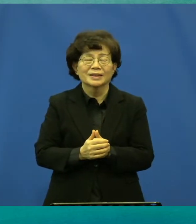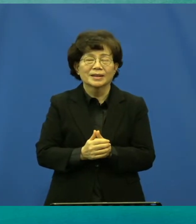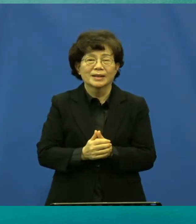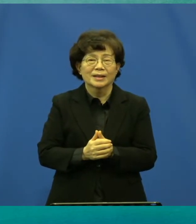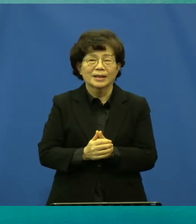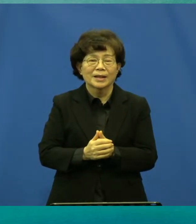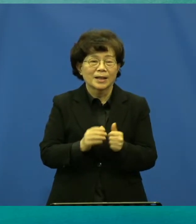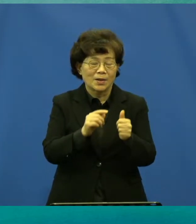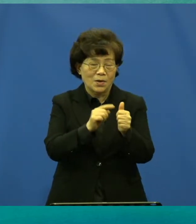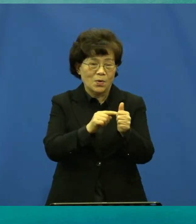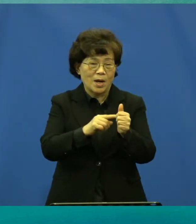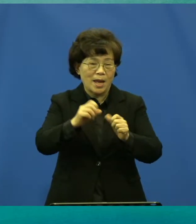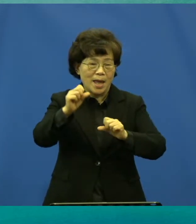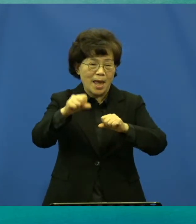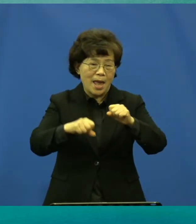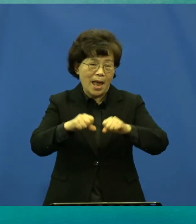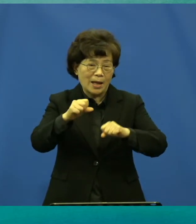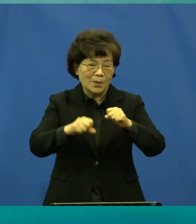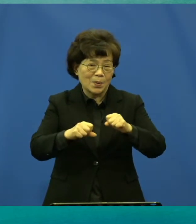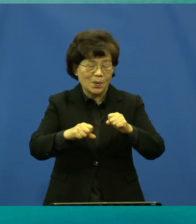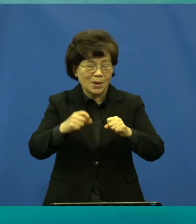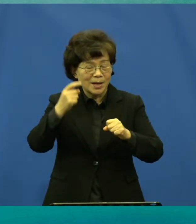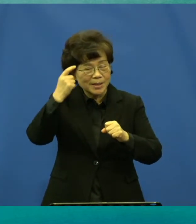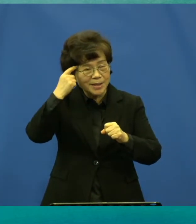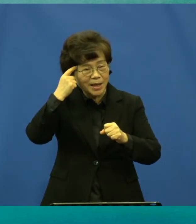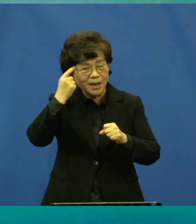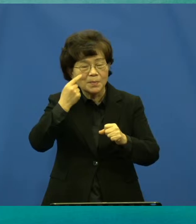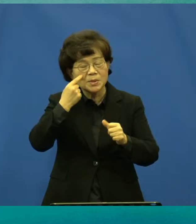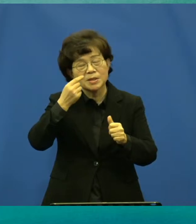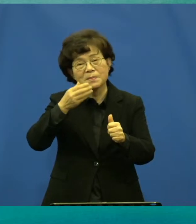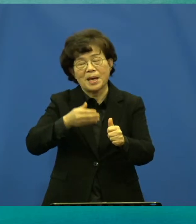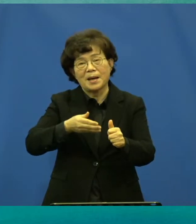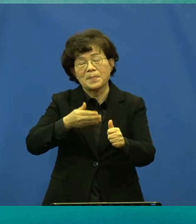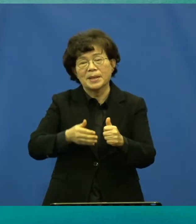이 요나의 행동이 상상이 좀 됩니다.